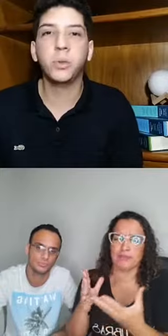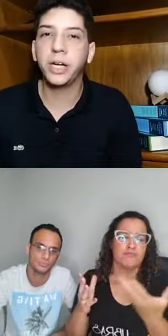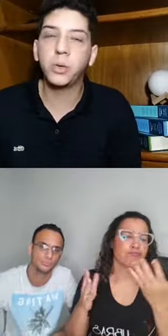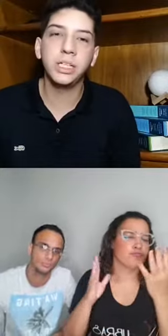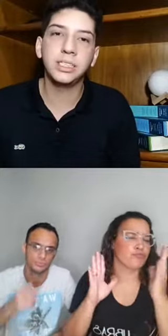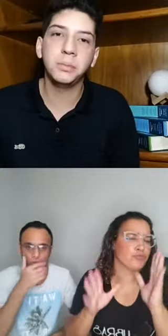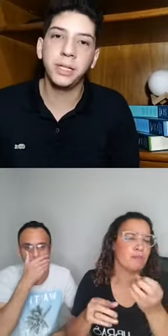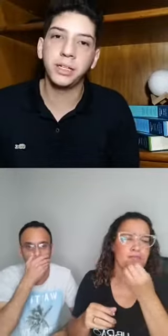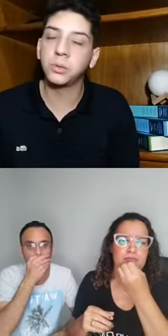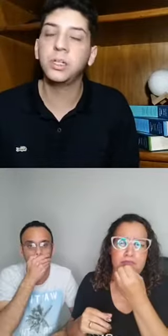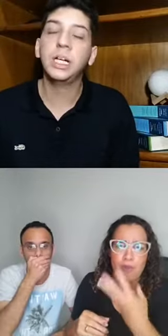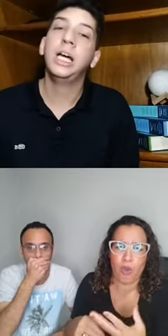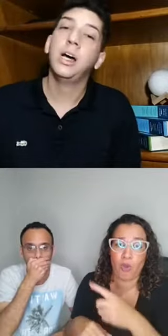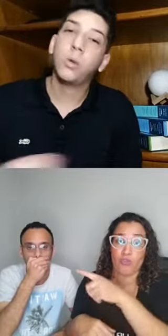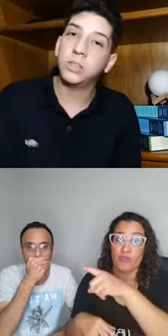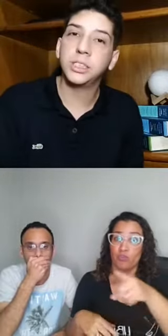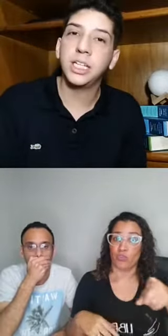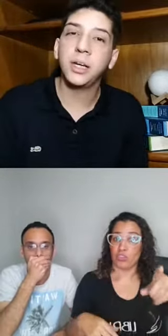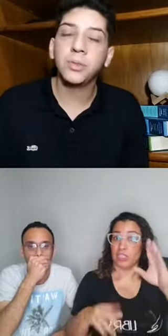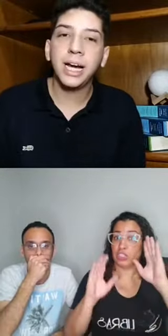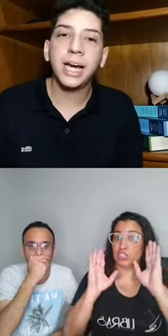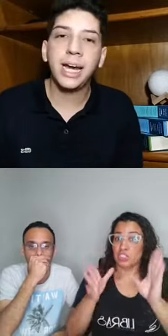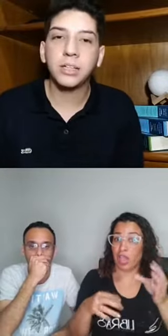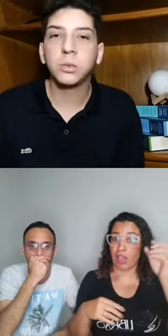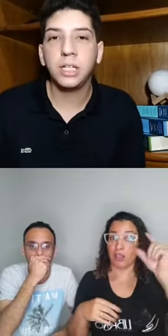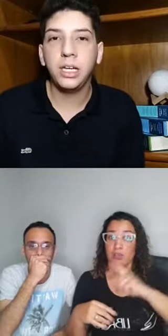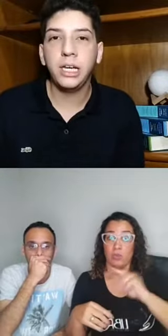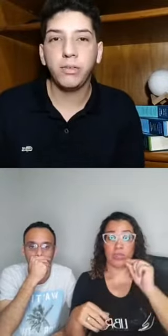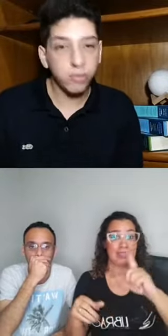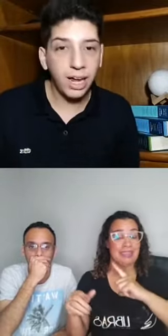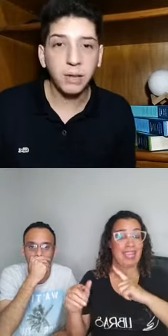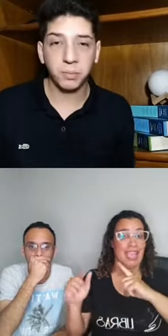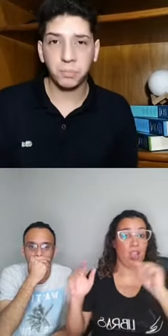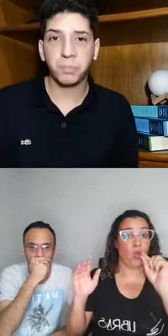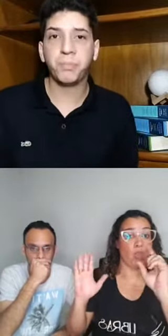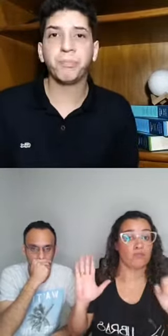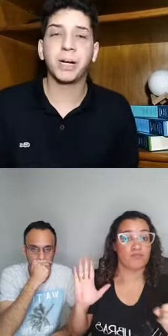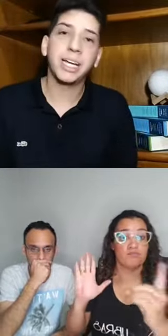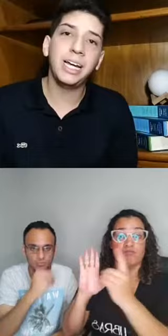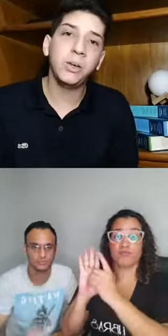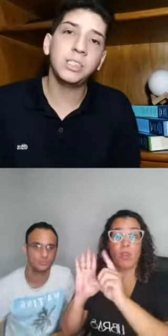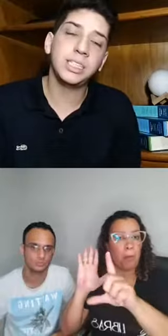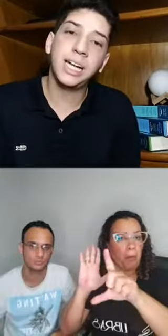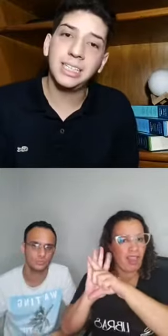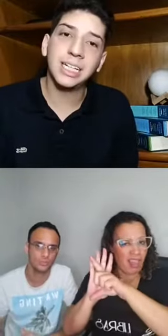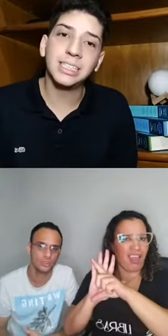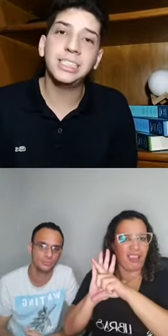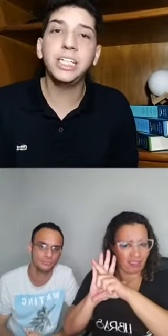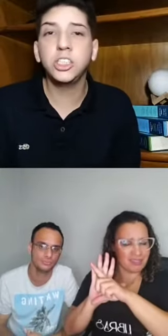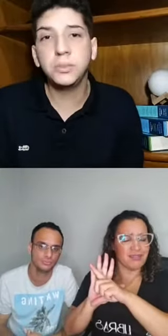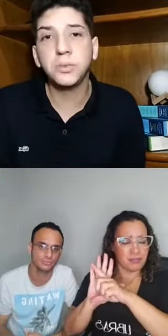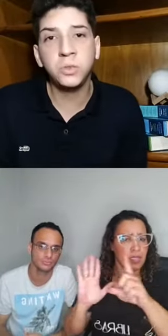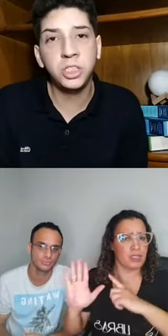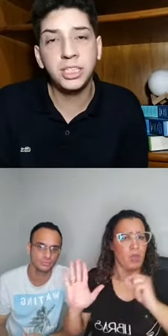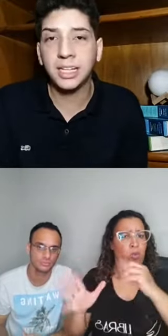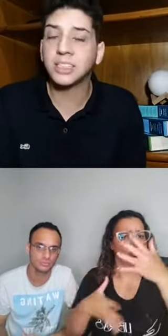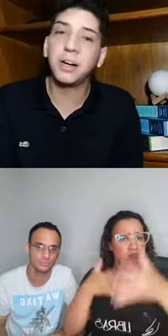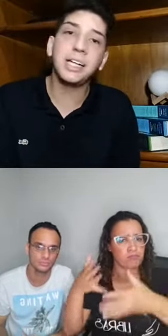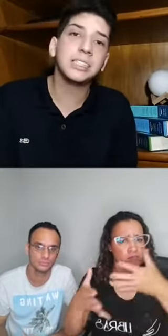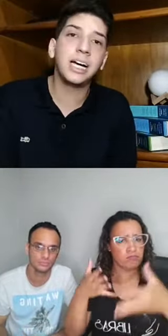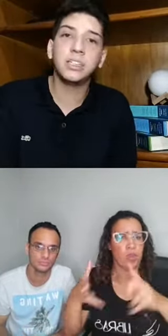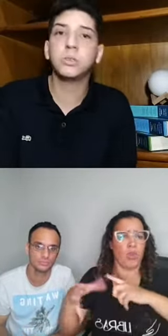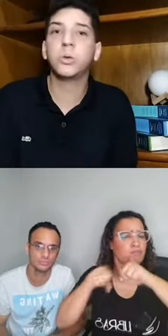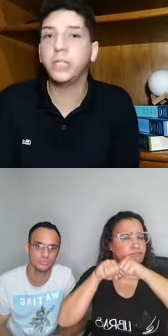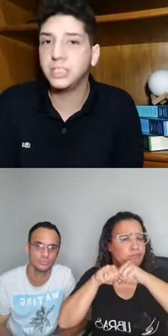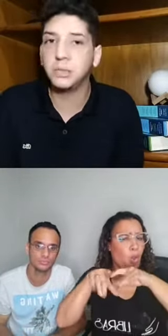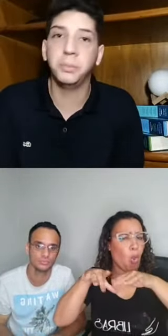você tem o reconhecimento, quando você tem um decreto que fala para que a língua de sinais ela seja difundida nas